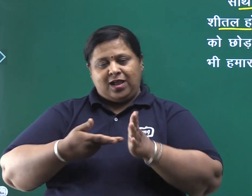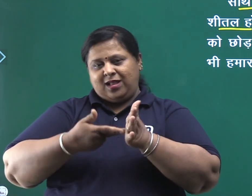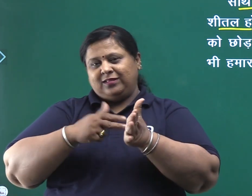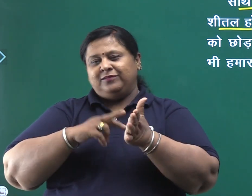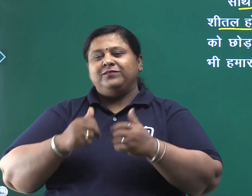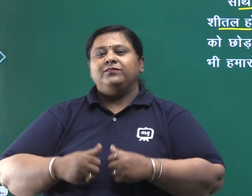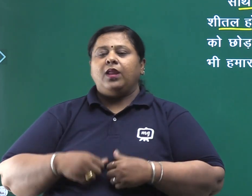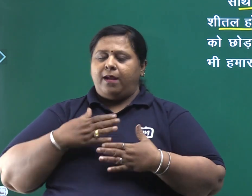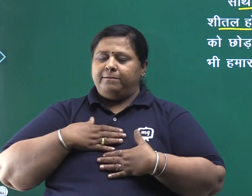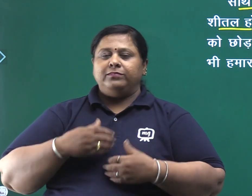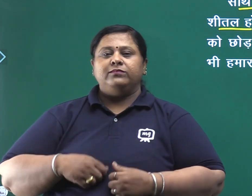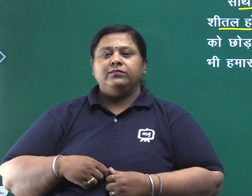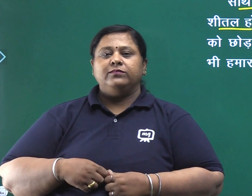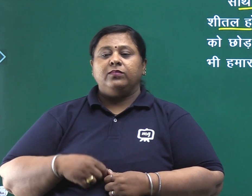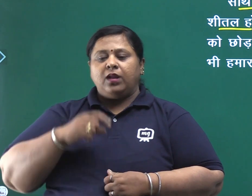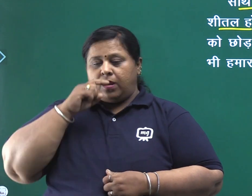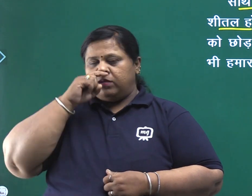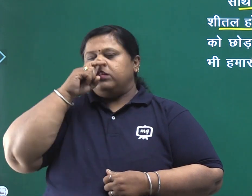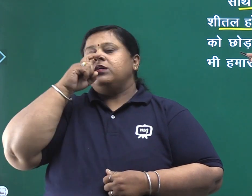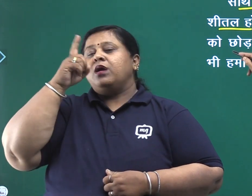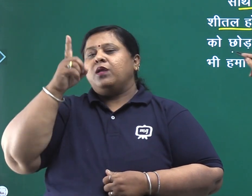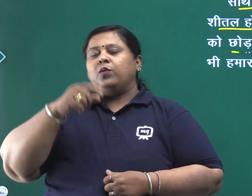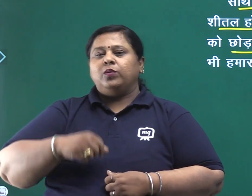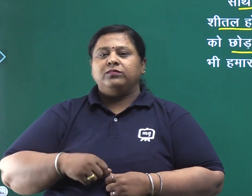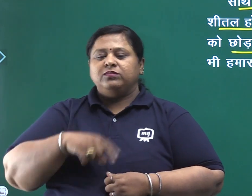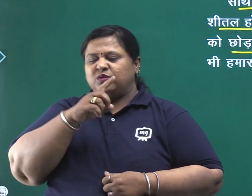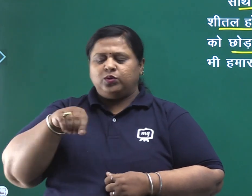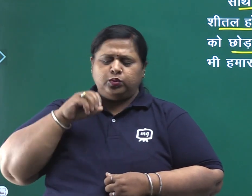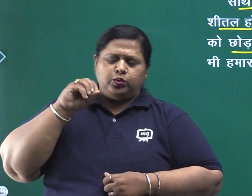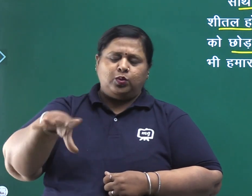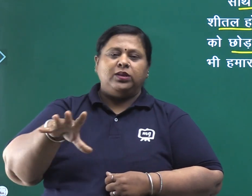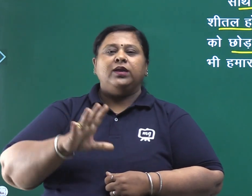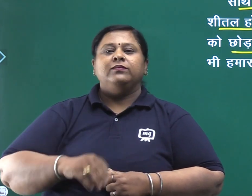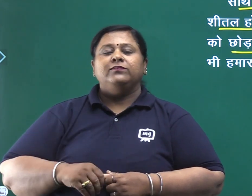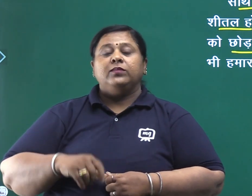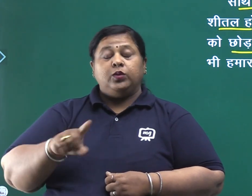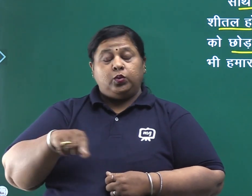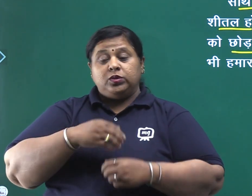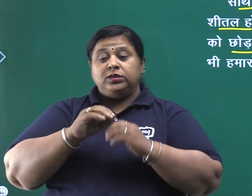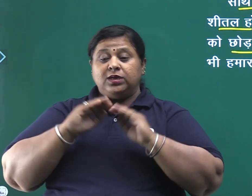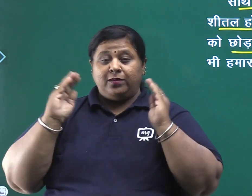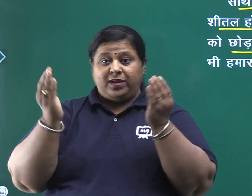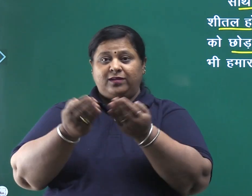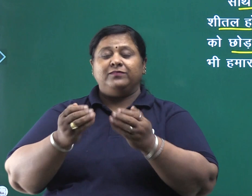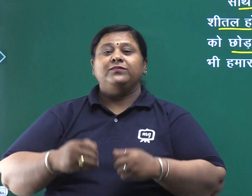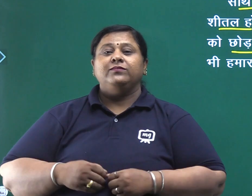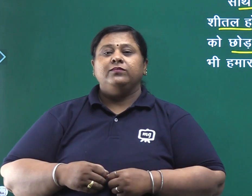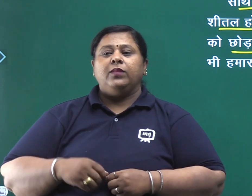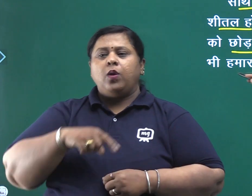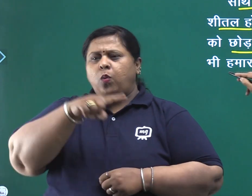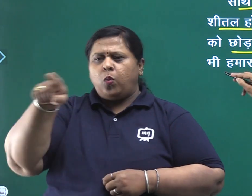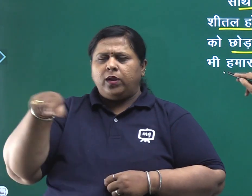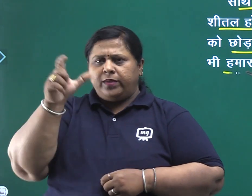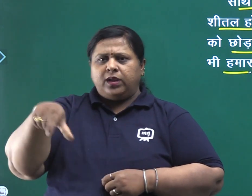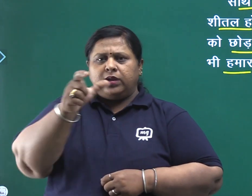अर्थात हम अहंकार को छोड़ दें, तो जग में कोई